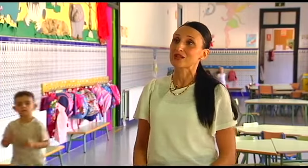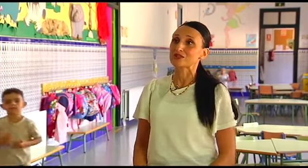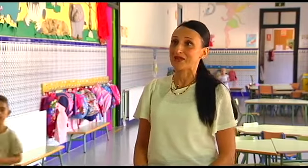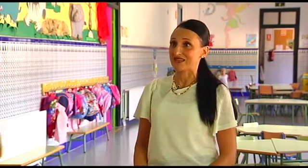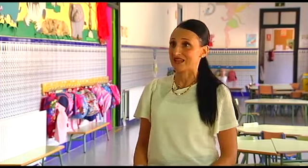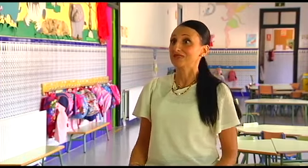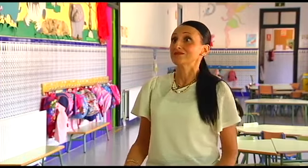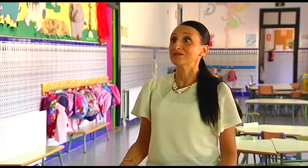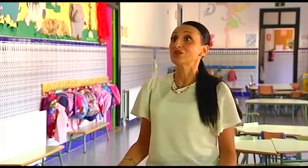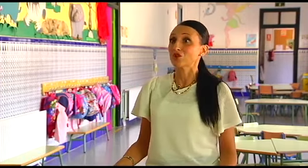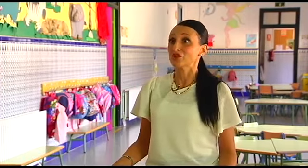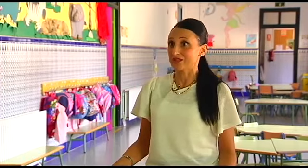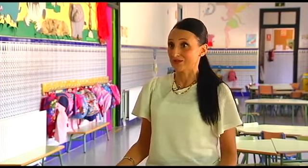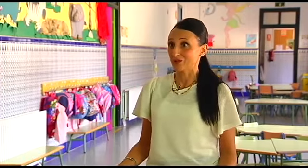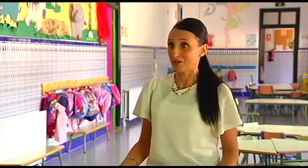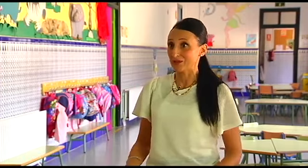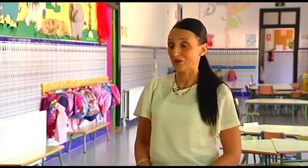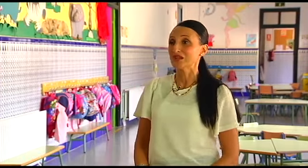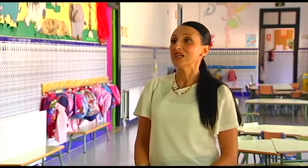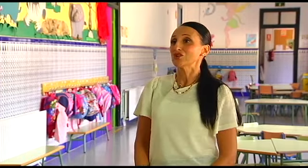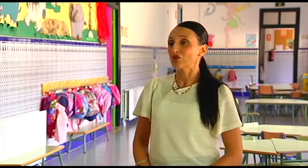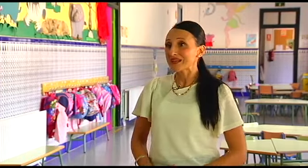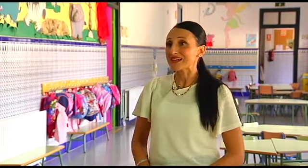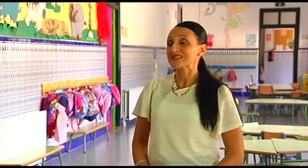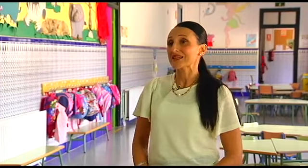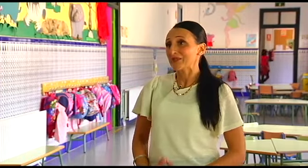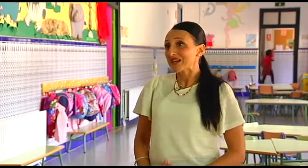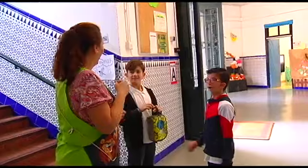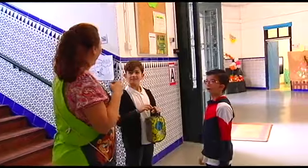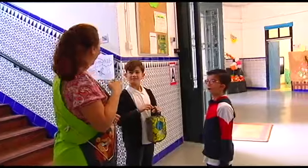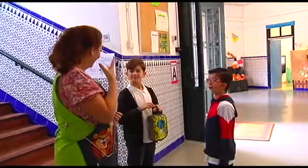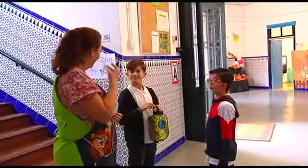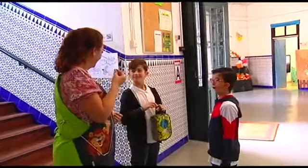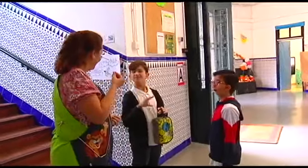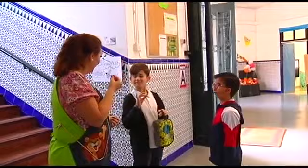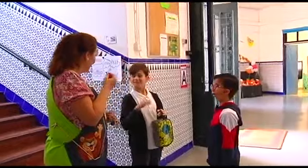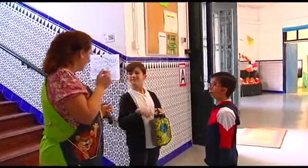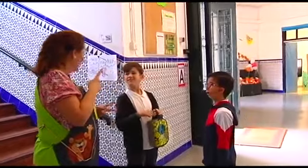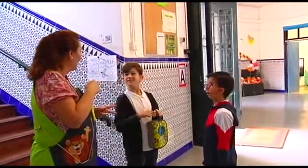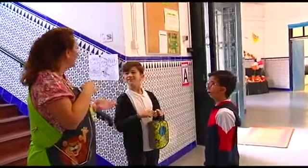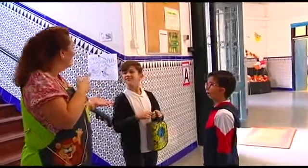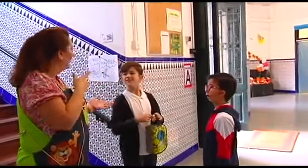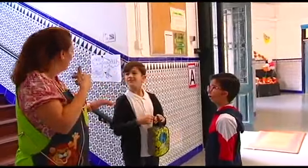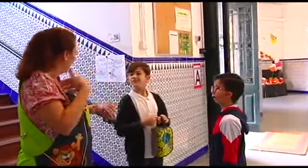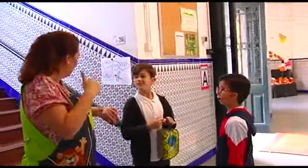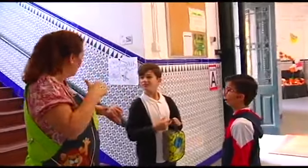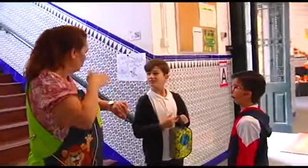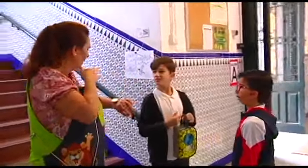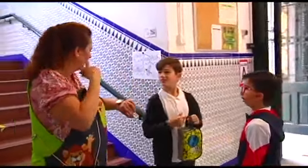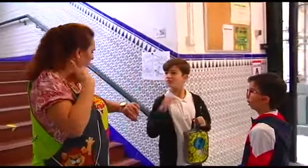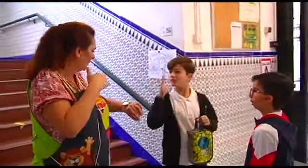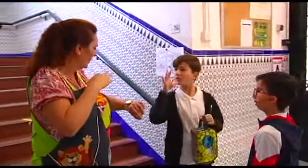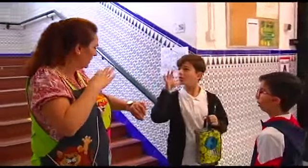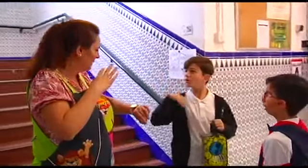pues claro, te plantean dónde, dónde vamos. Yo en mi caso, Samuel es sordo profundo, no tiene implante, no puede